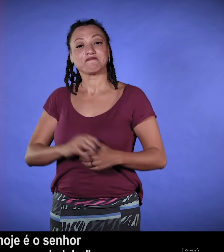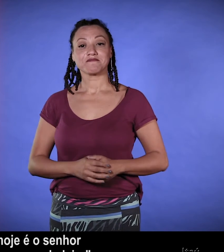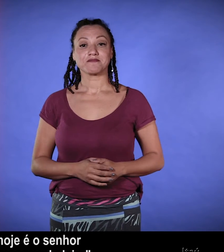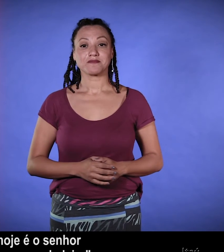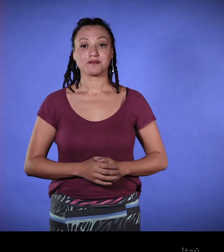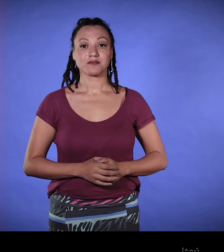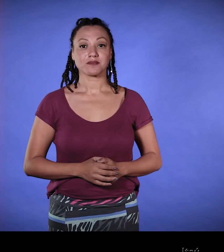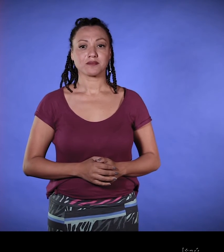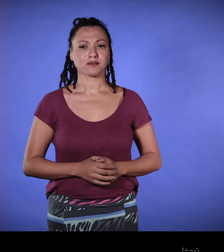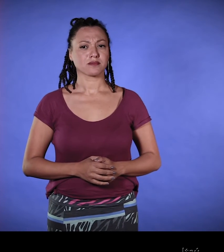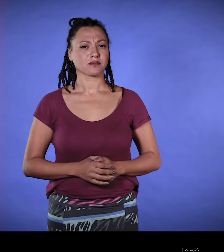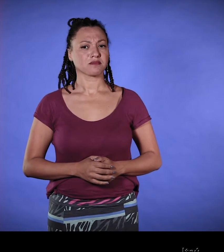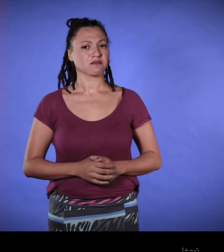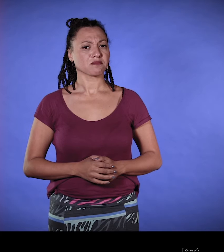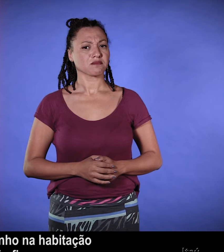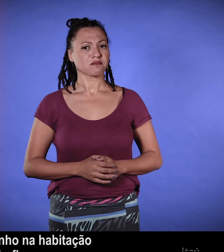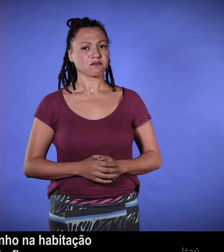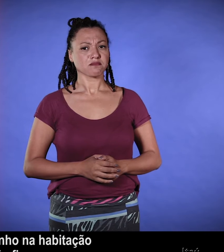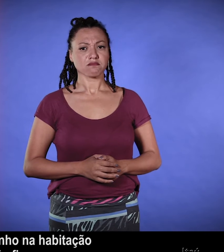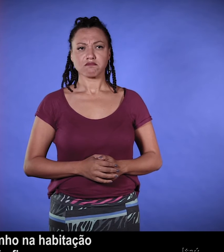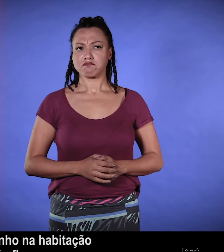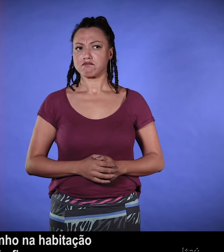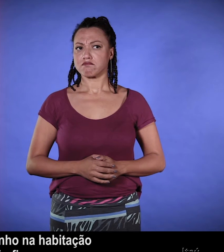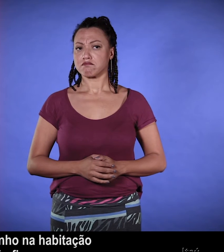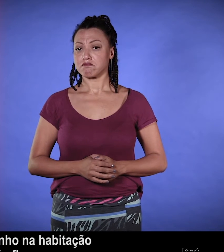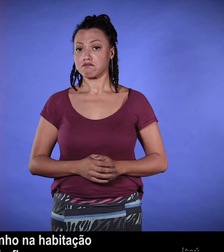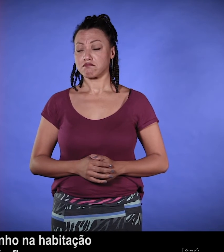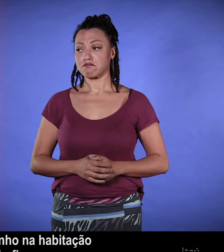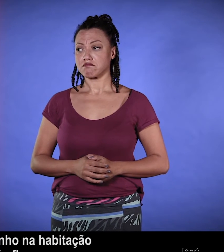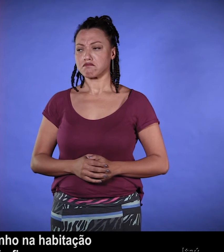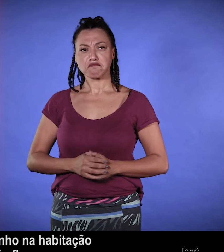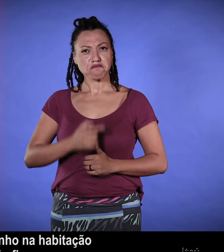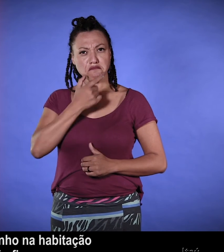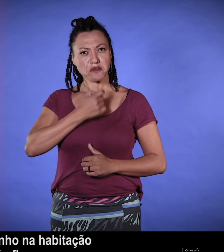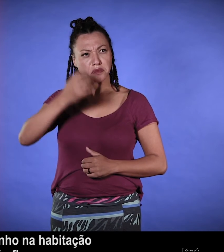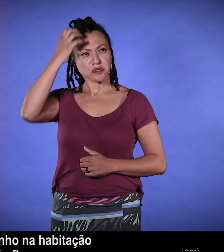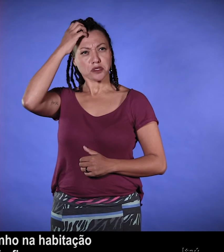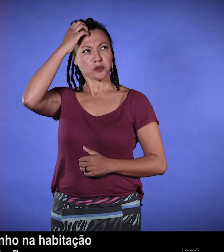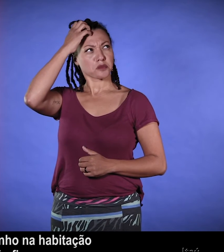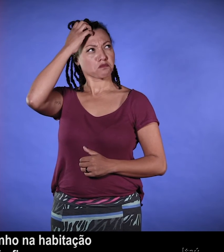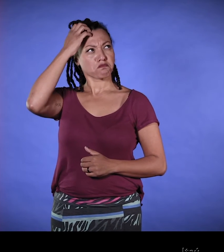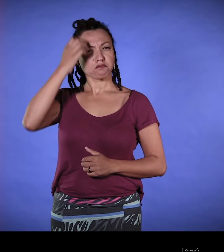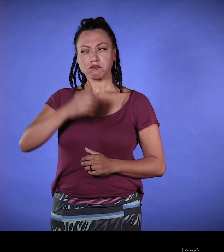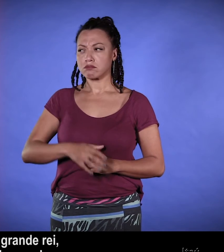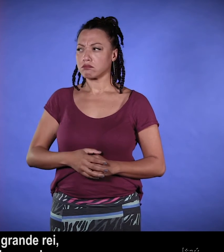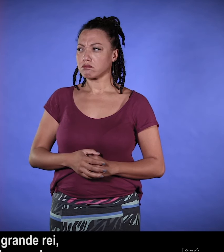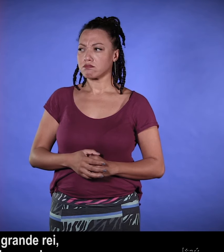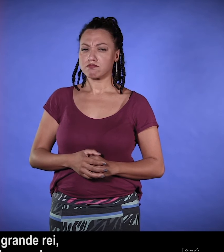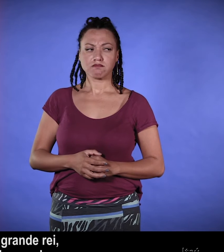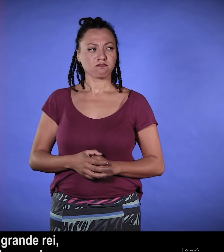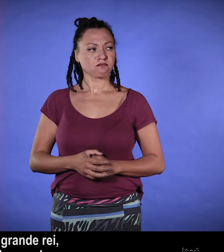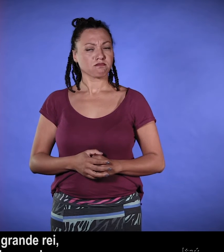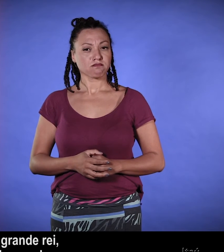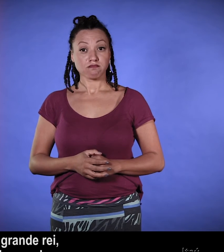rosa verdadeira. Aí, deixou ele sozinho na habitação e Salomão ficou.